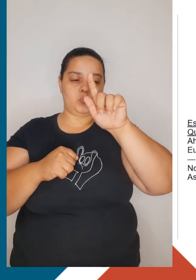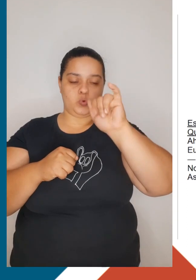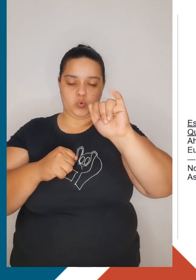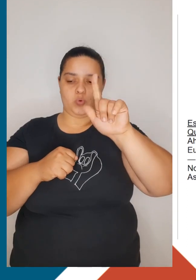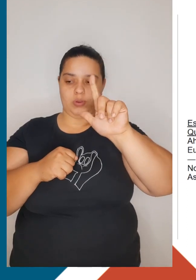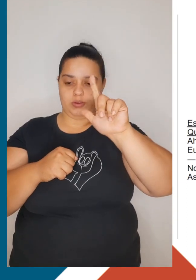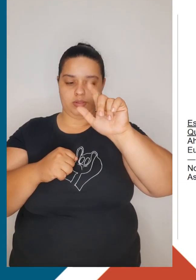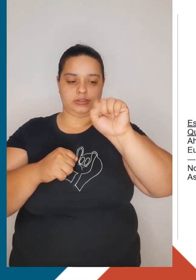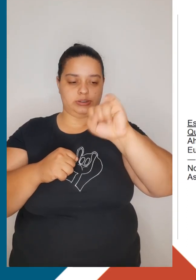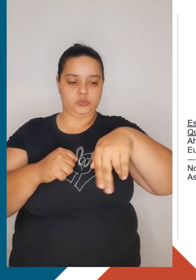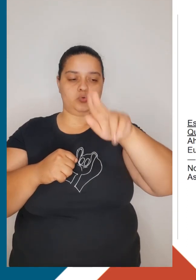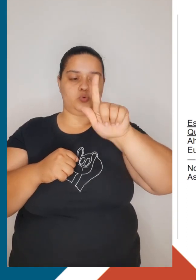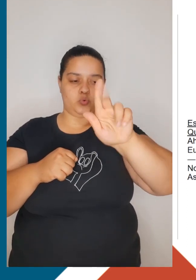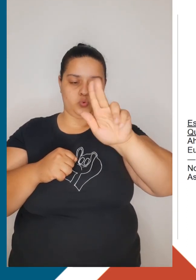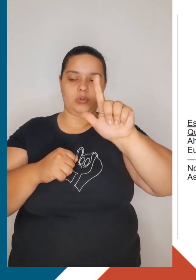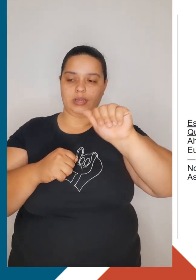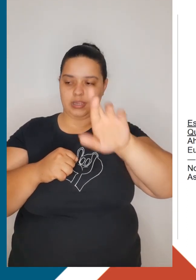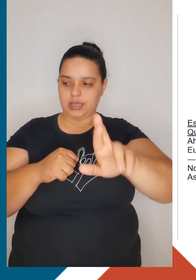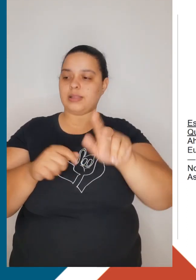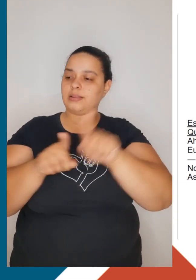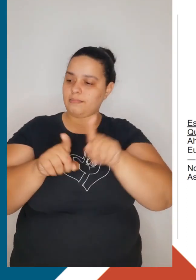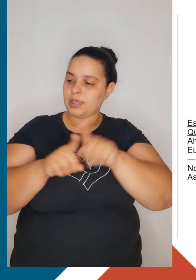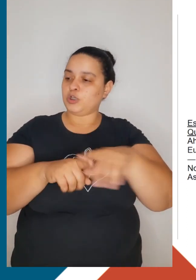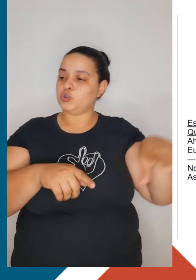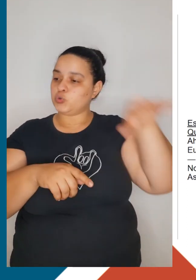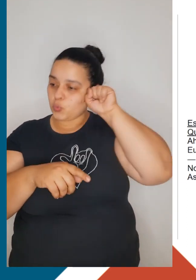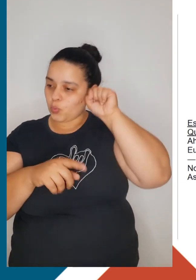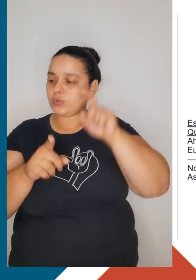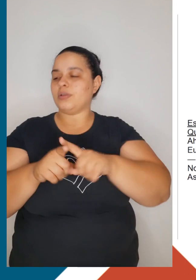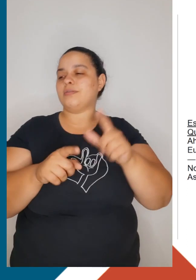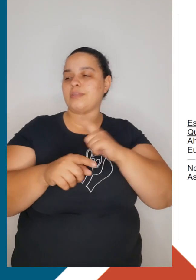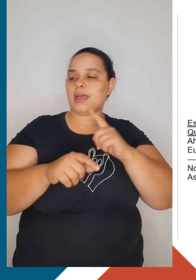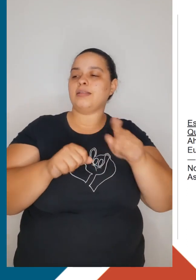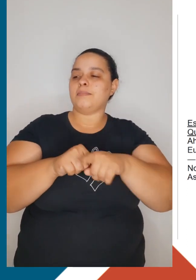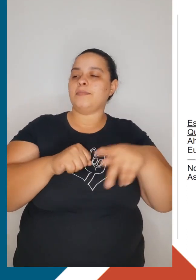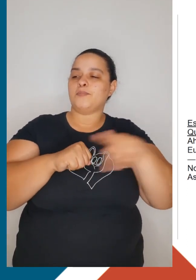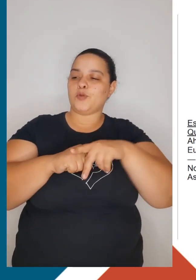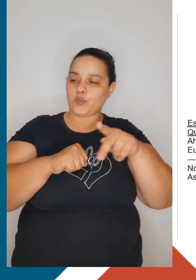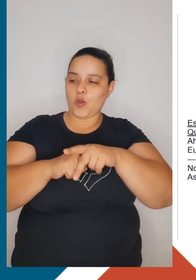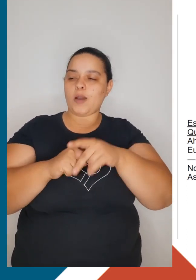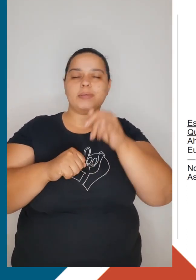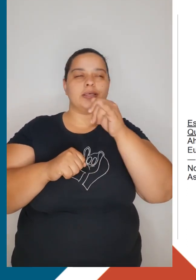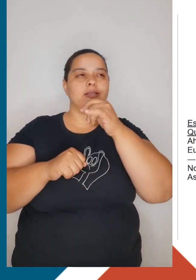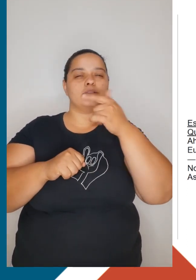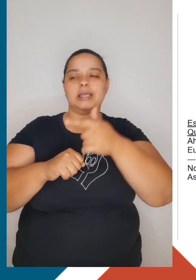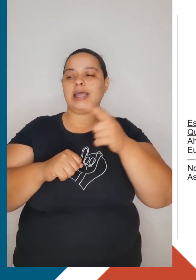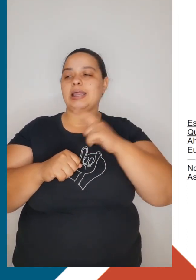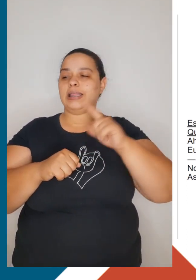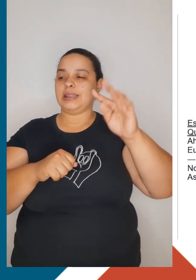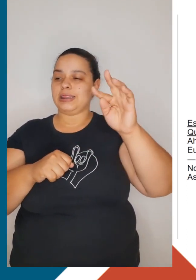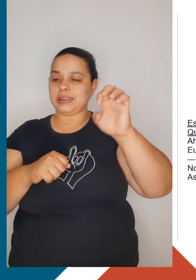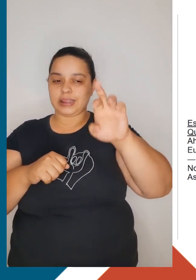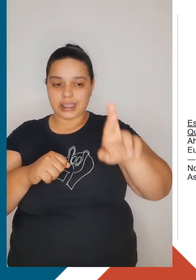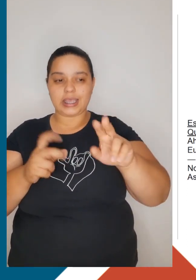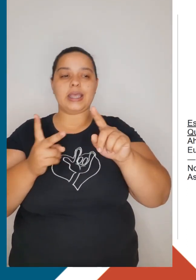verbo escuta e verbo das, também pelo uso de certos pronomes na segunda pessoa do singular, como o pronome te